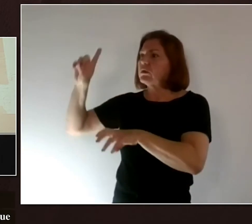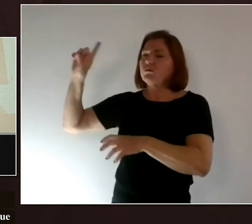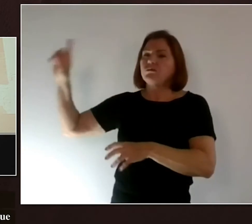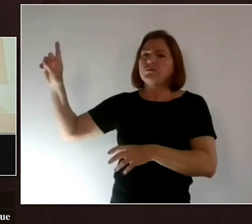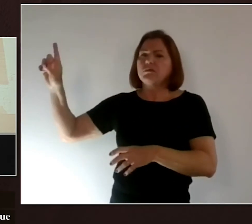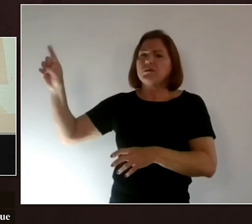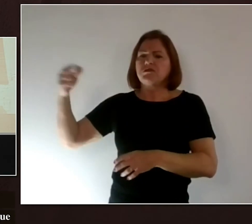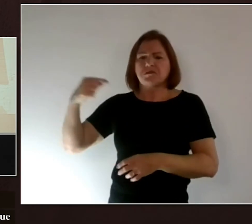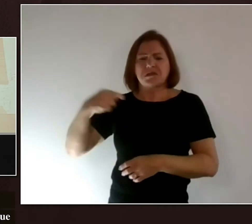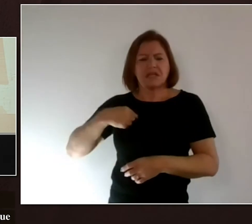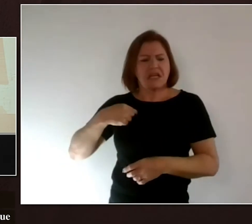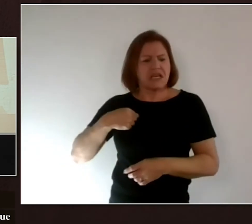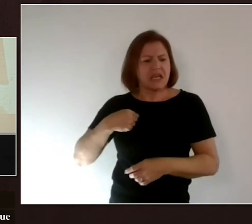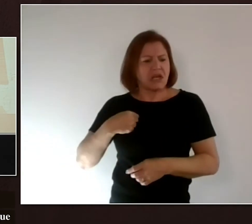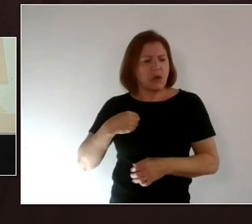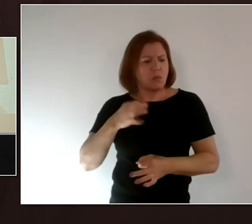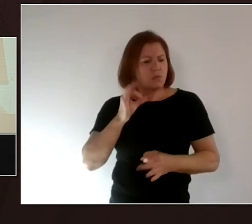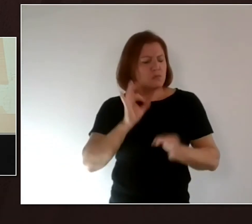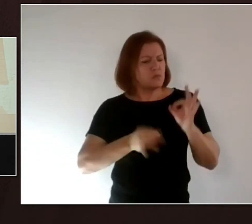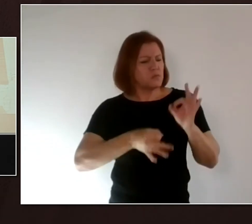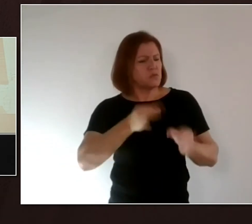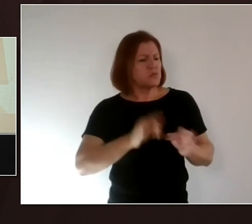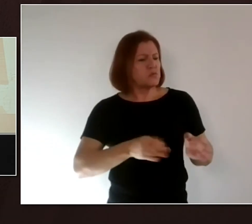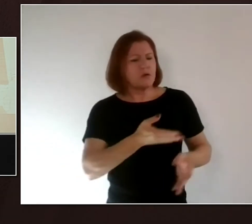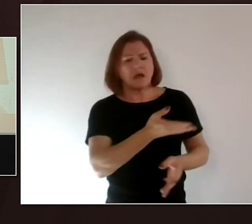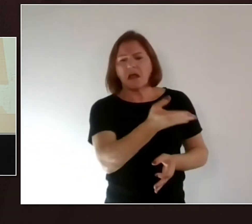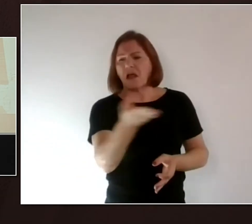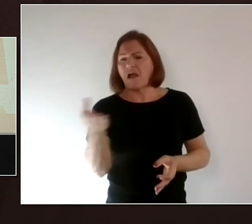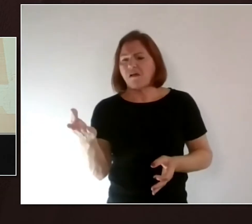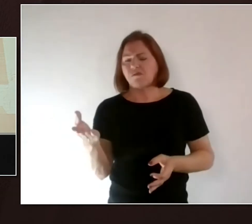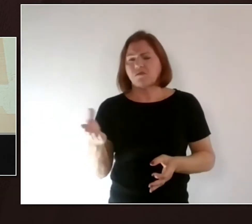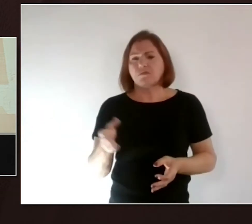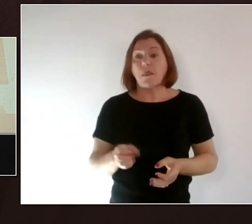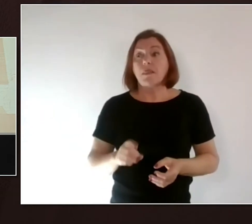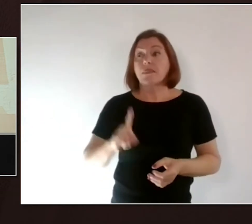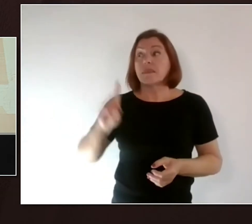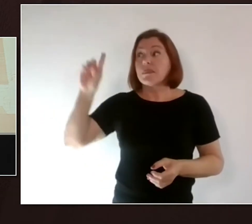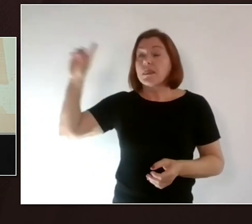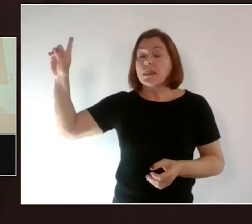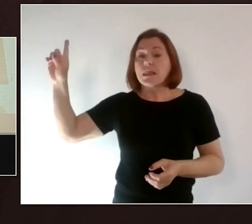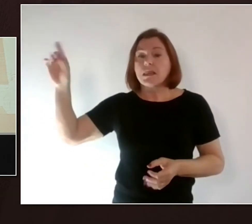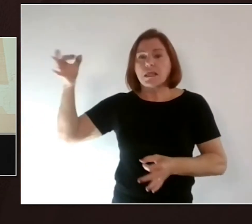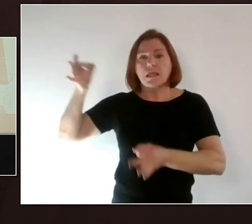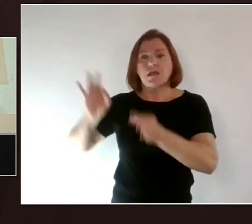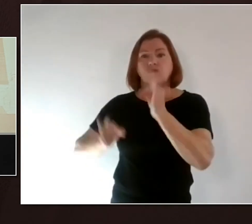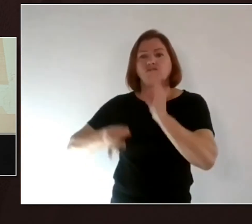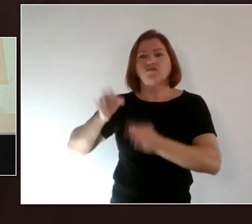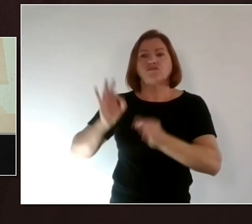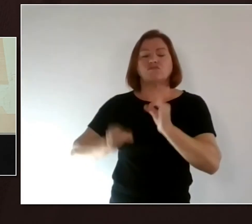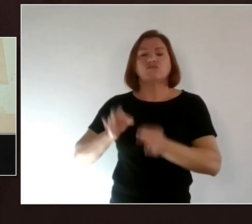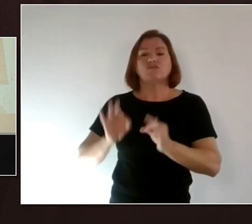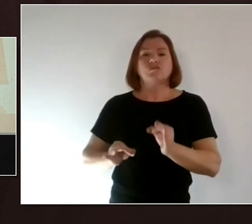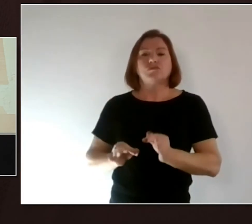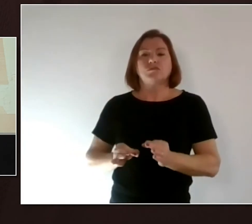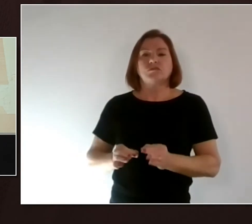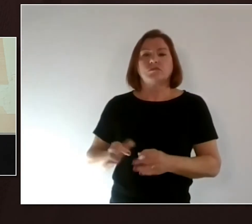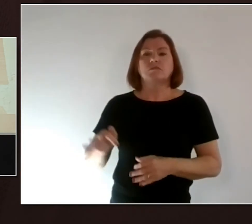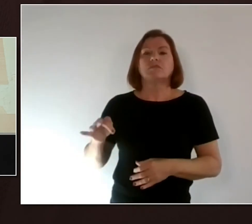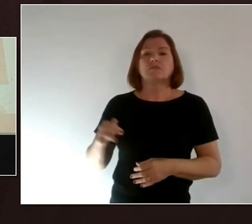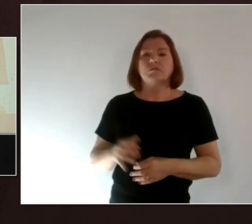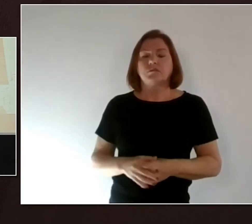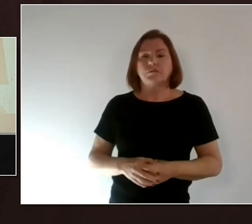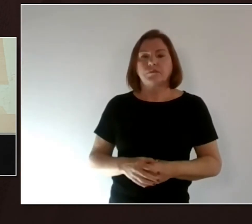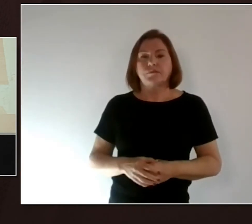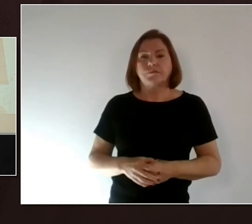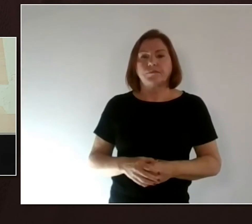isso? Quem julga é Deus. Vamos deixar Deus julgar, certo? Esse é o julgamento tribunal de Deus, ou o tribunal de Cristo que nós